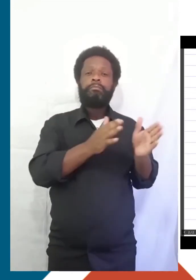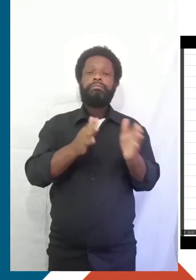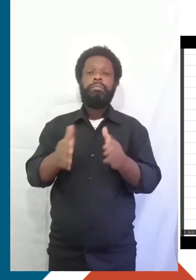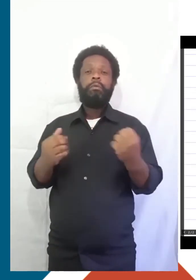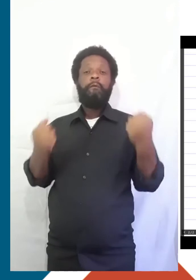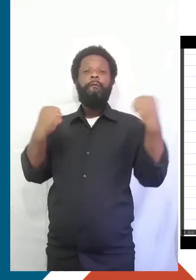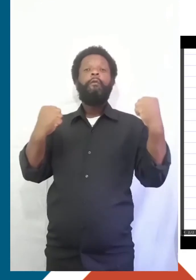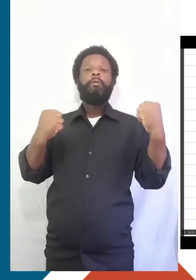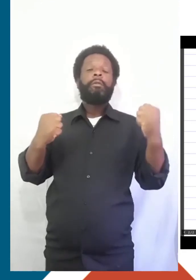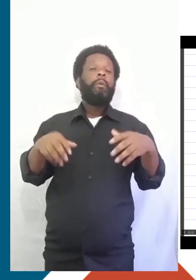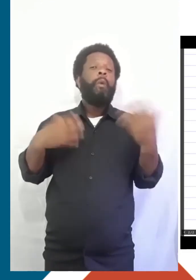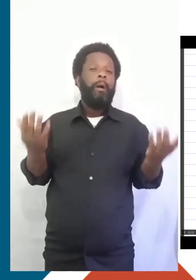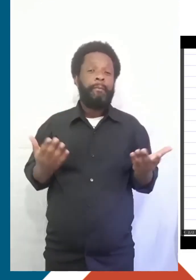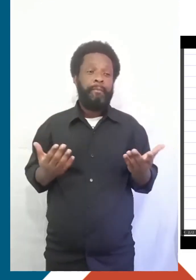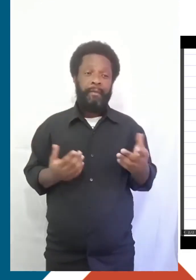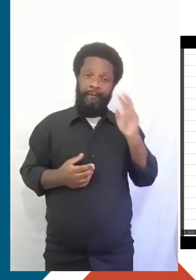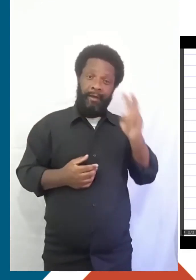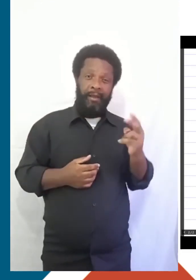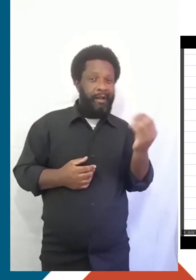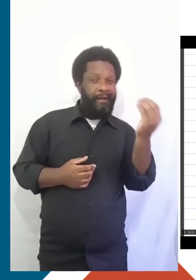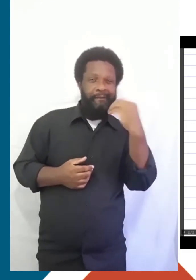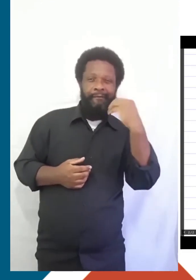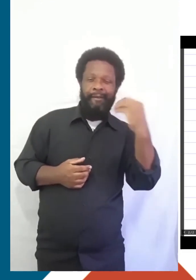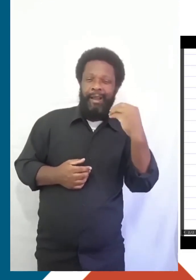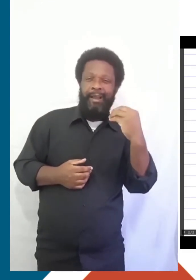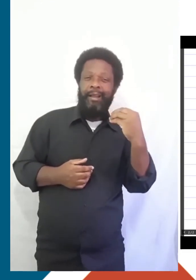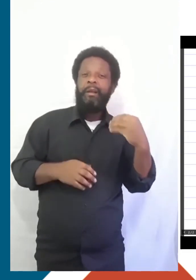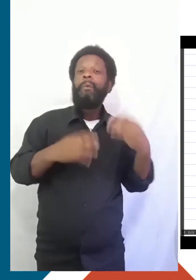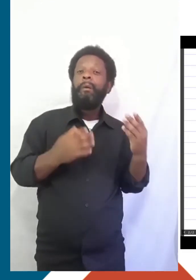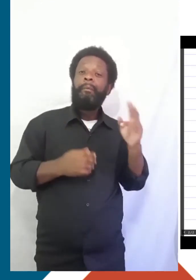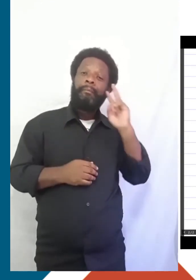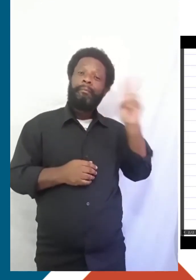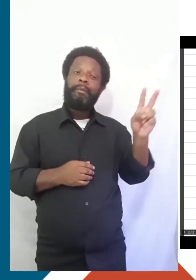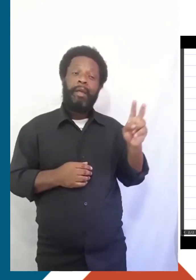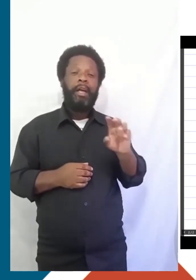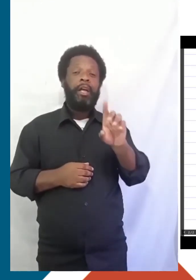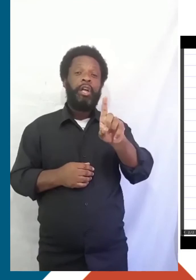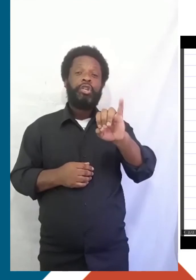Qual é a ordem de força? A mais fraca delas é a